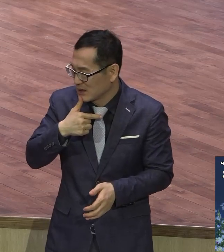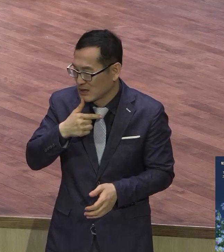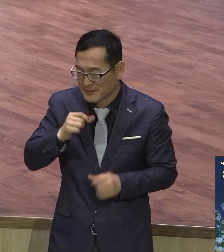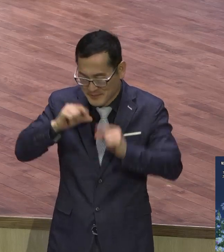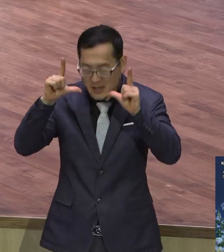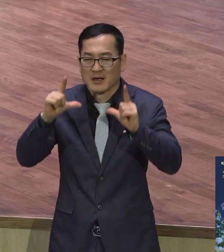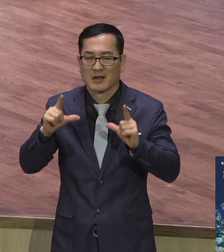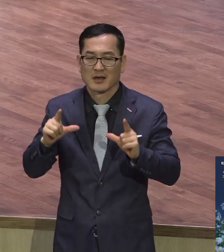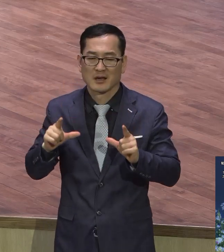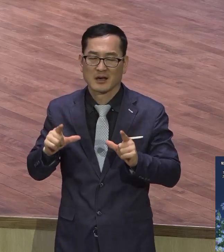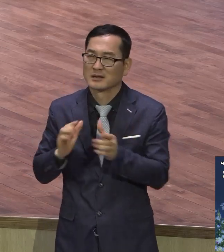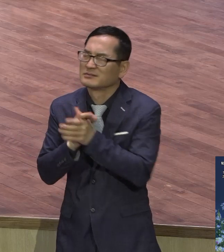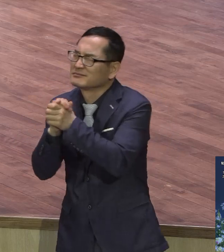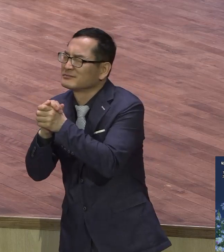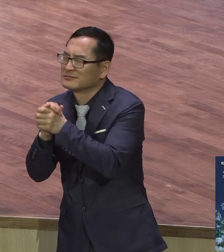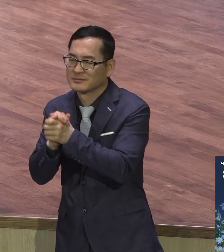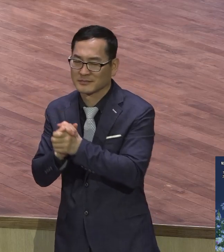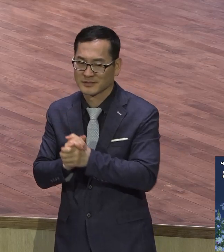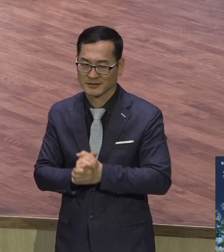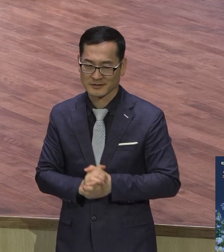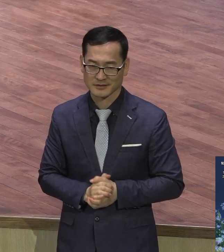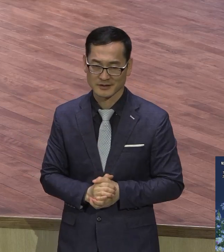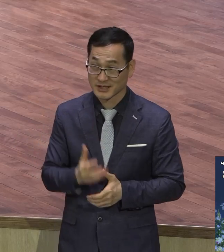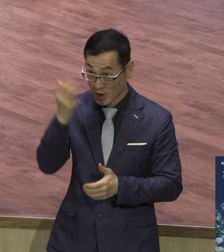성령 충만 뭐예요? 말씀 충만이에요.